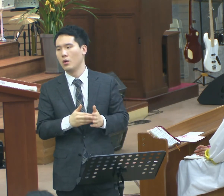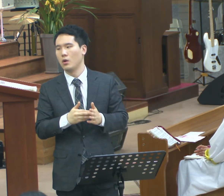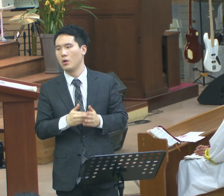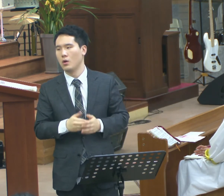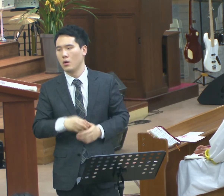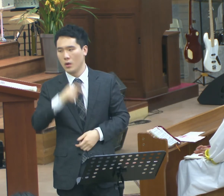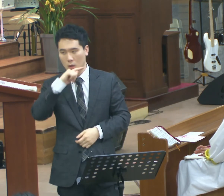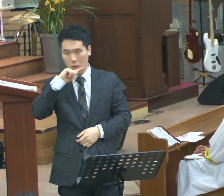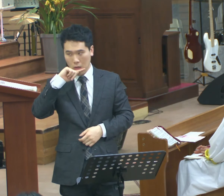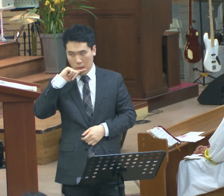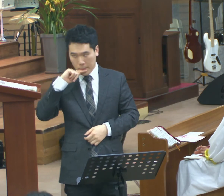대속받아서